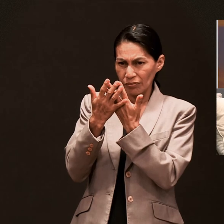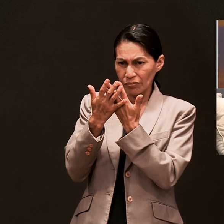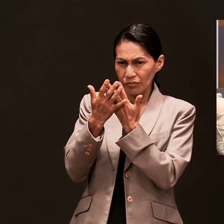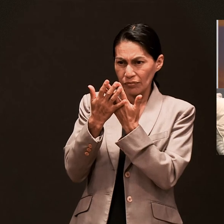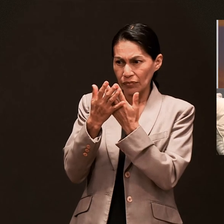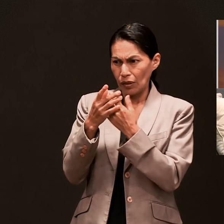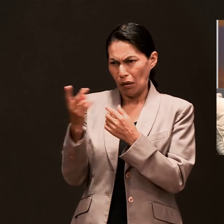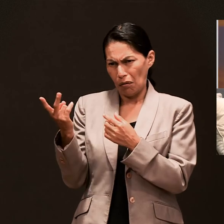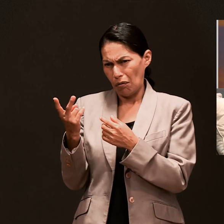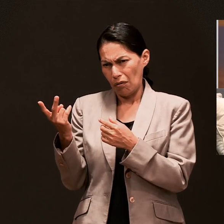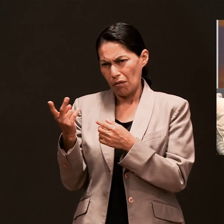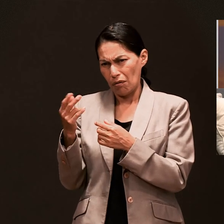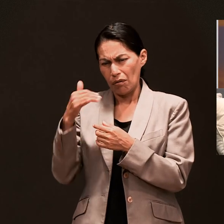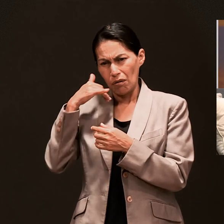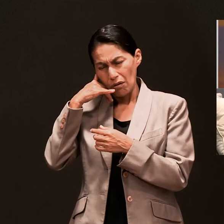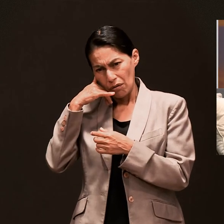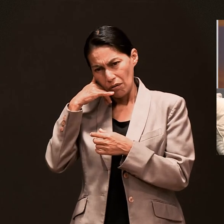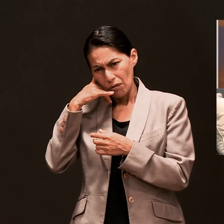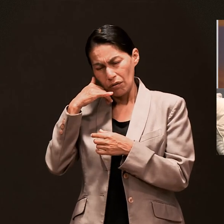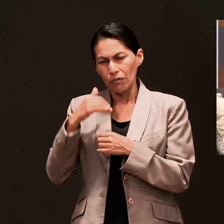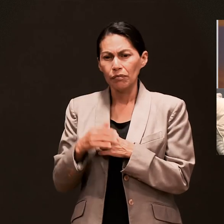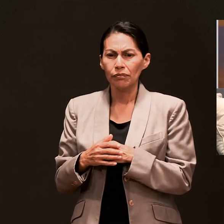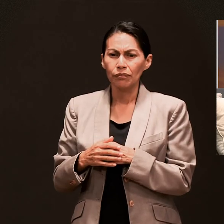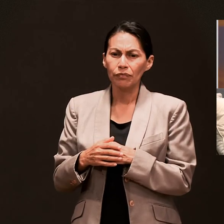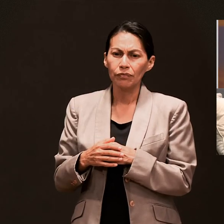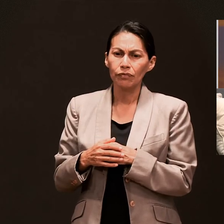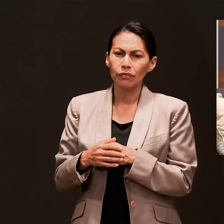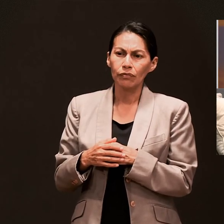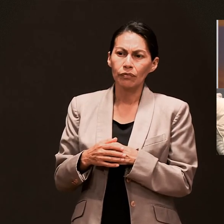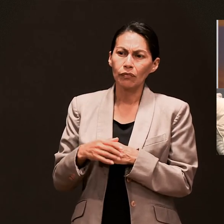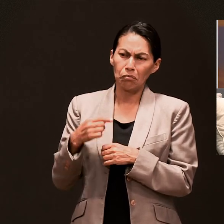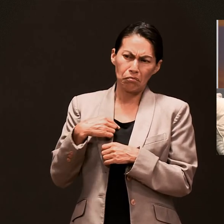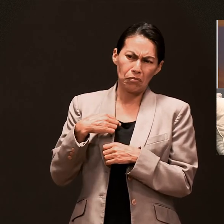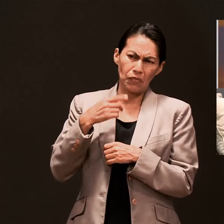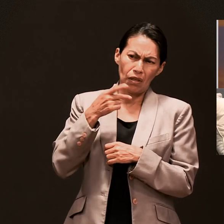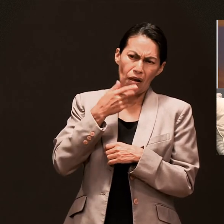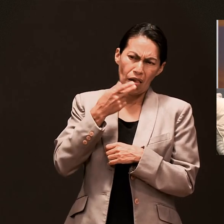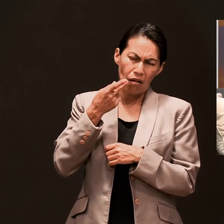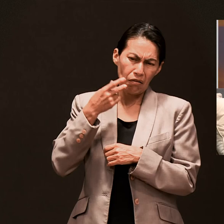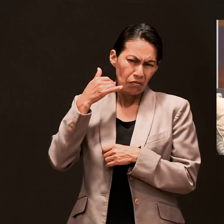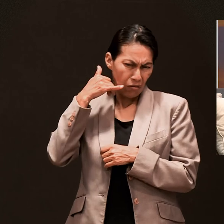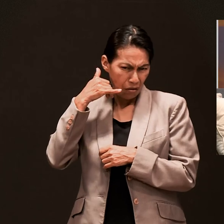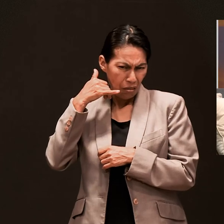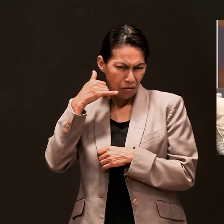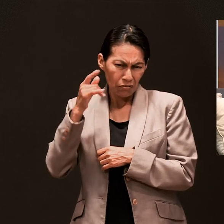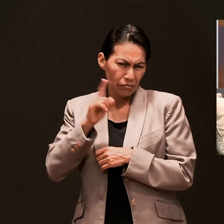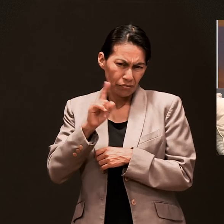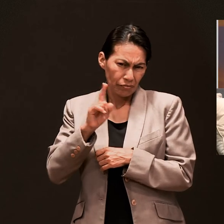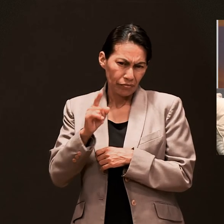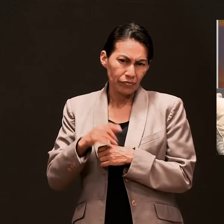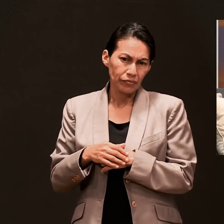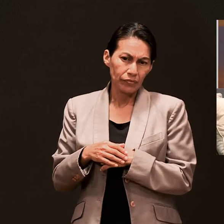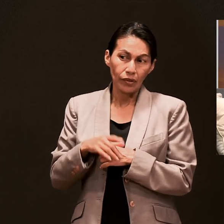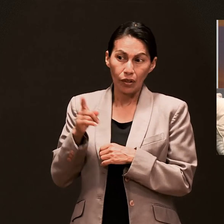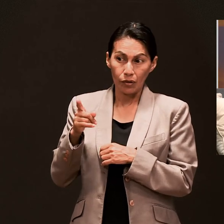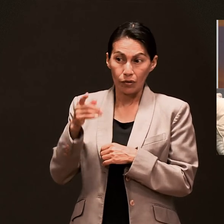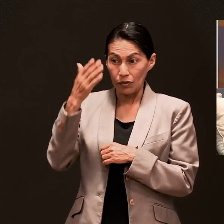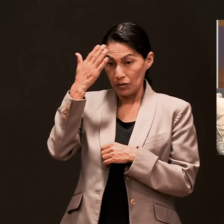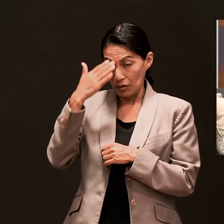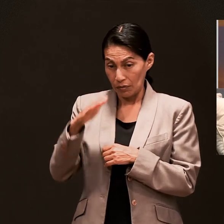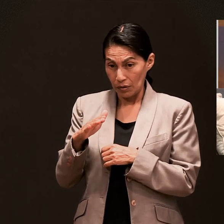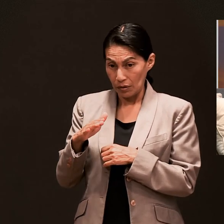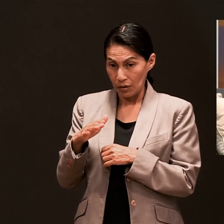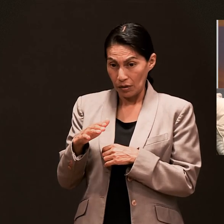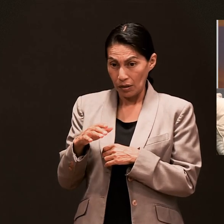un llegó un momento en que ellos traían celular y todo y yo este no me hablaban este